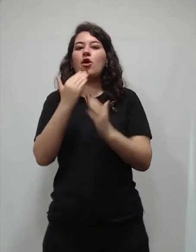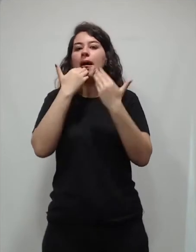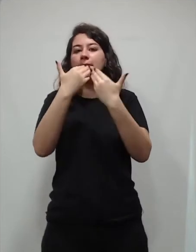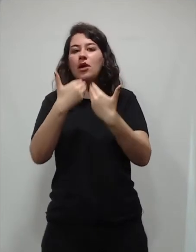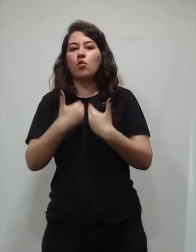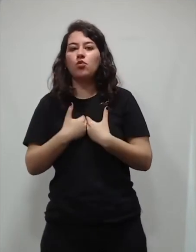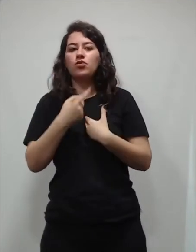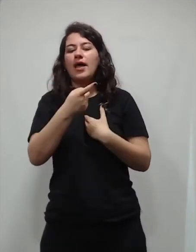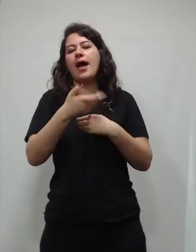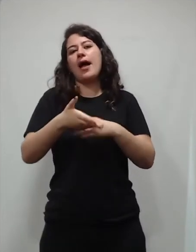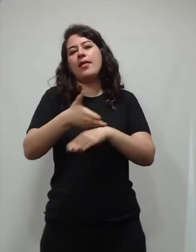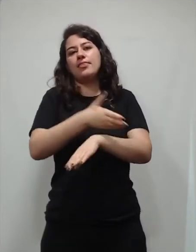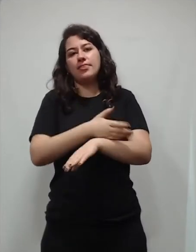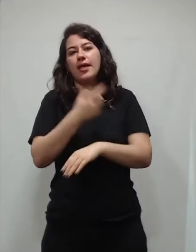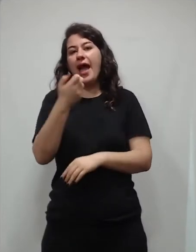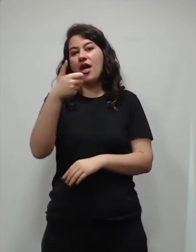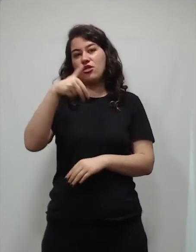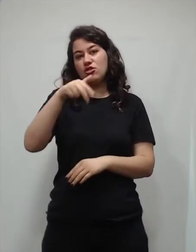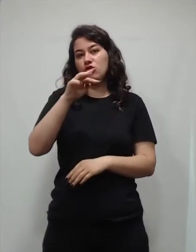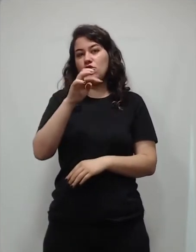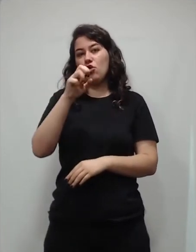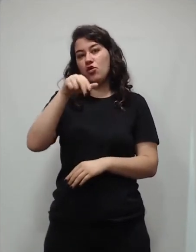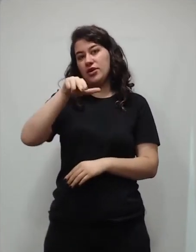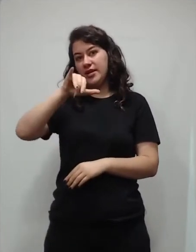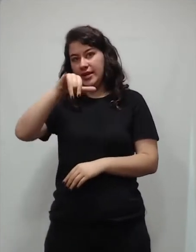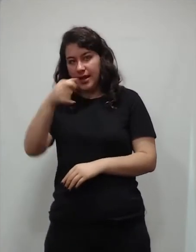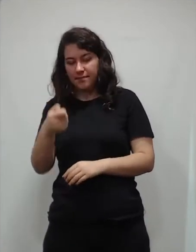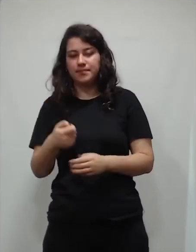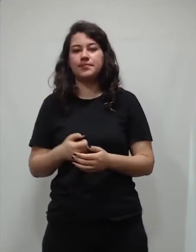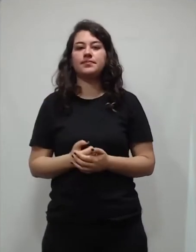lo que comentaba Antonia.